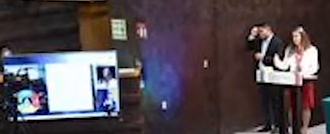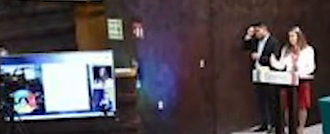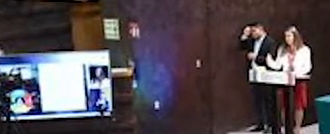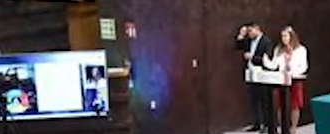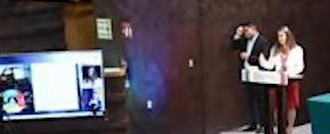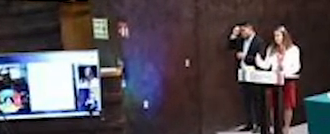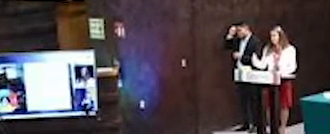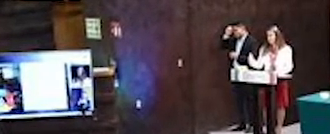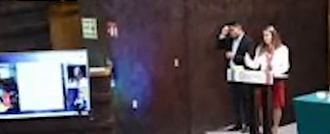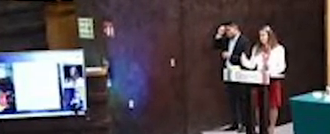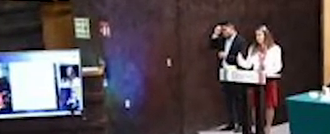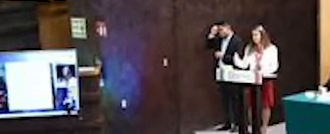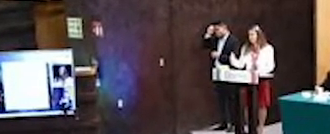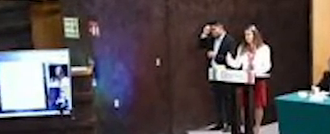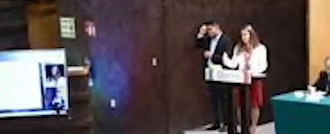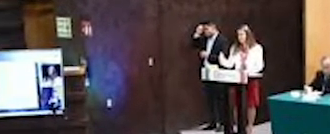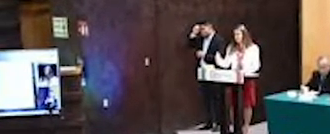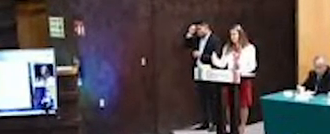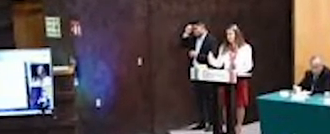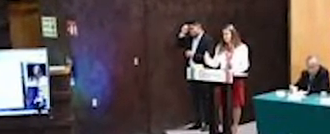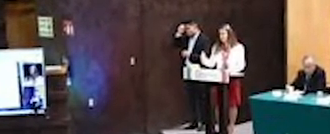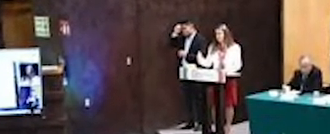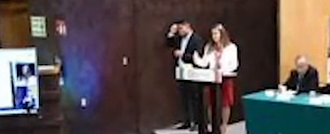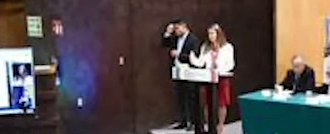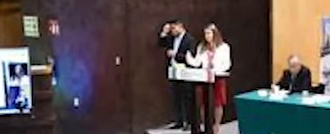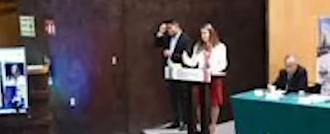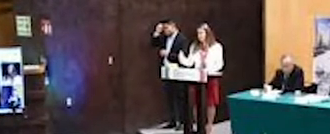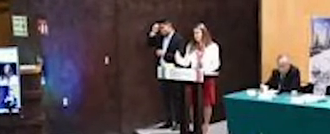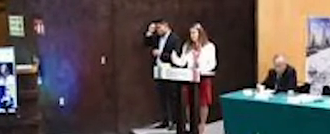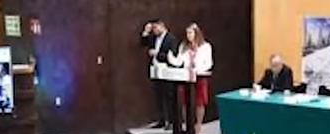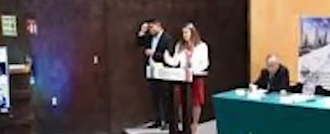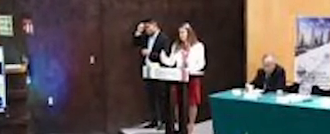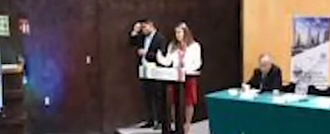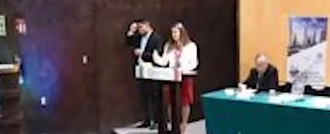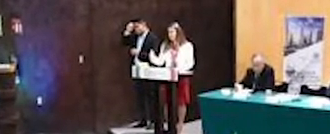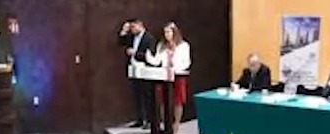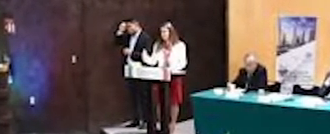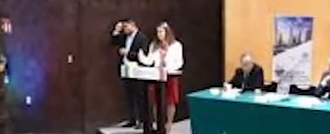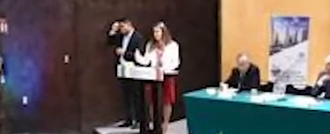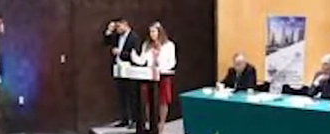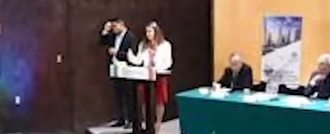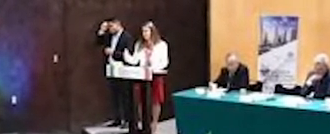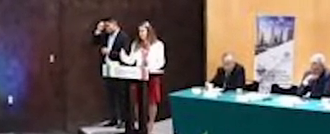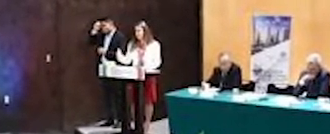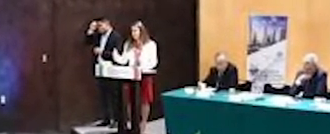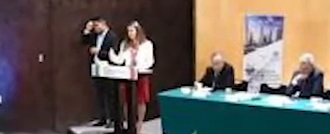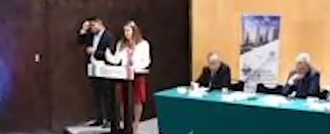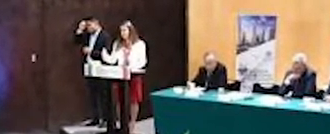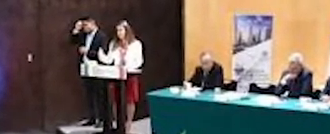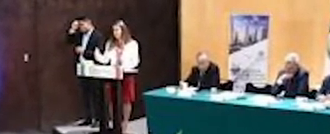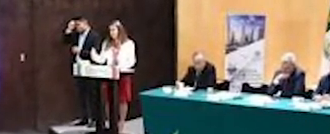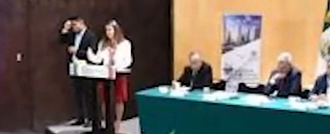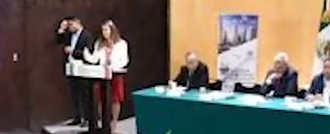iniciativa, porque le beneficia a Zacatecas, al igual que otros 26 estados del país. Es vital para los municipios en estos momentos, pues